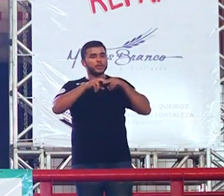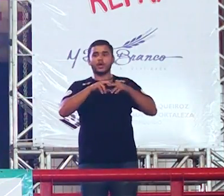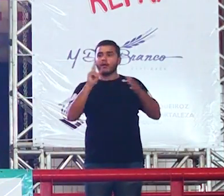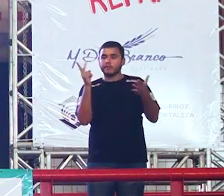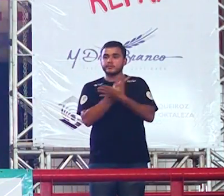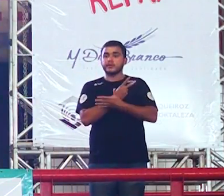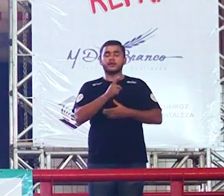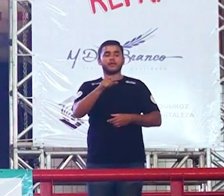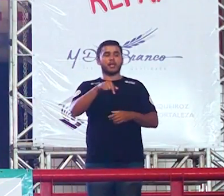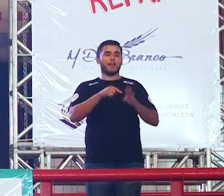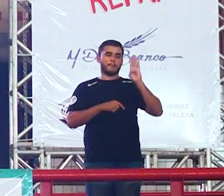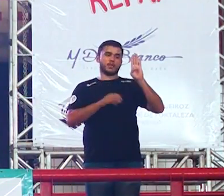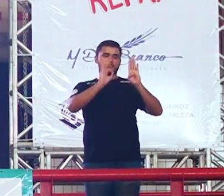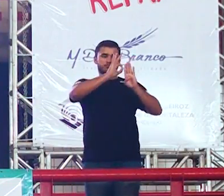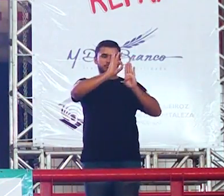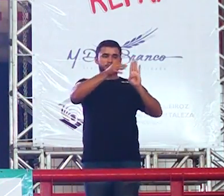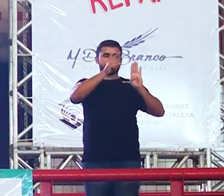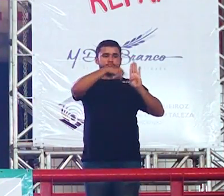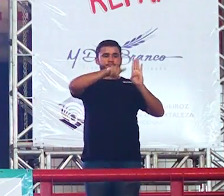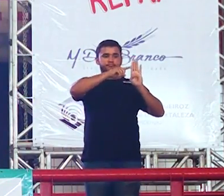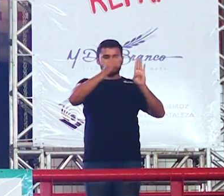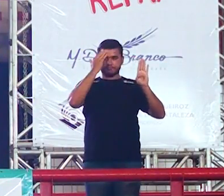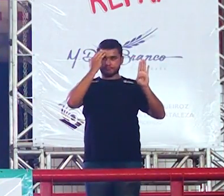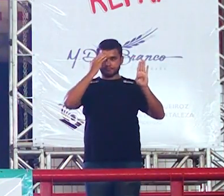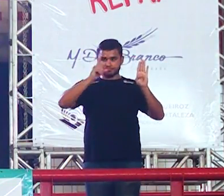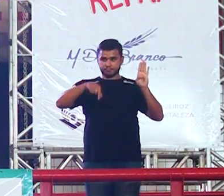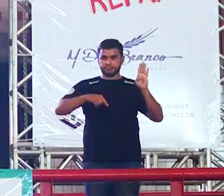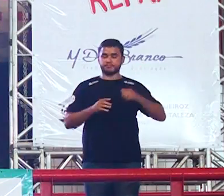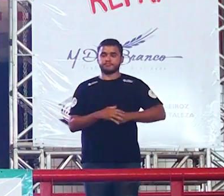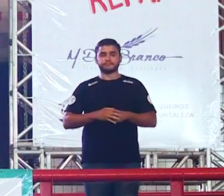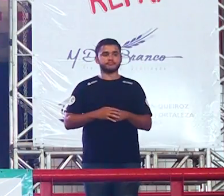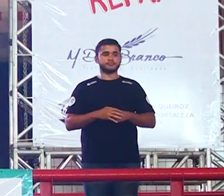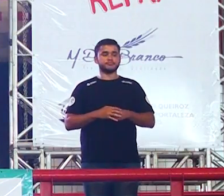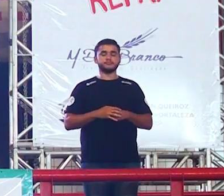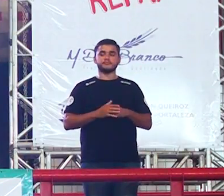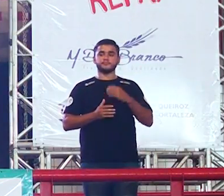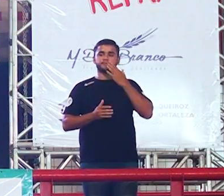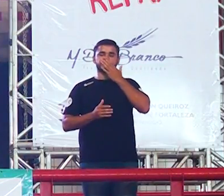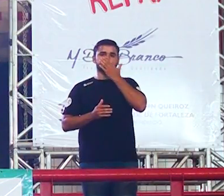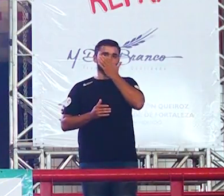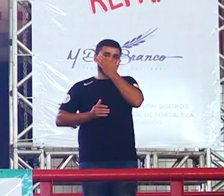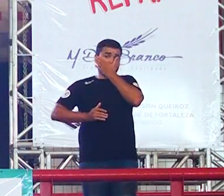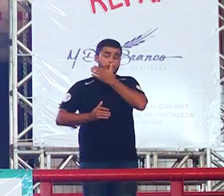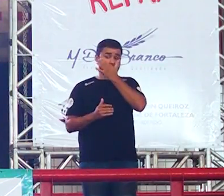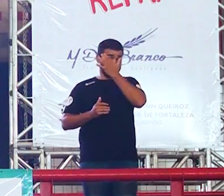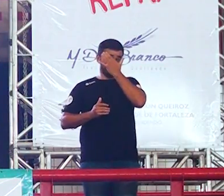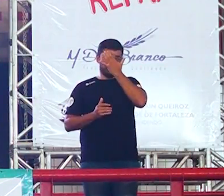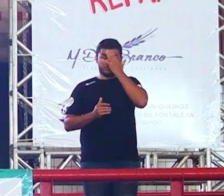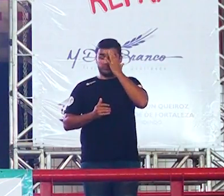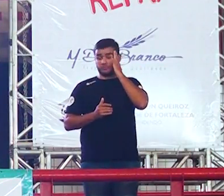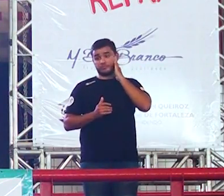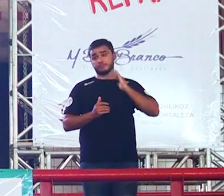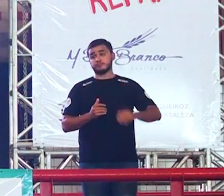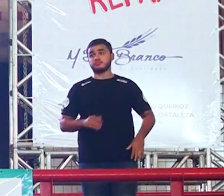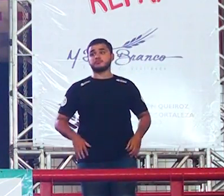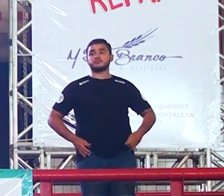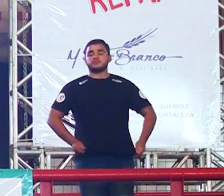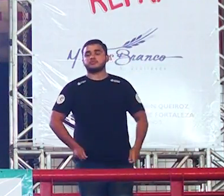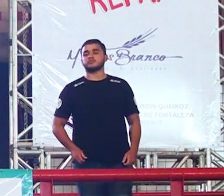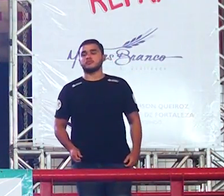espermatozoides, caso os testículos localizem-se aonde? Na cavidade abdominal. Ok?